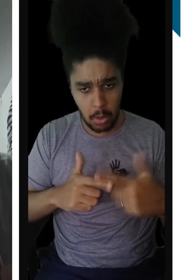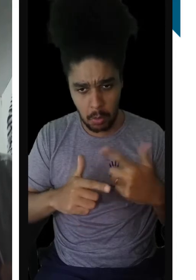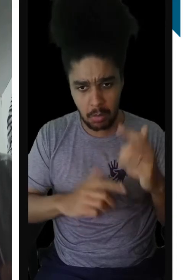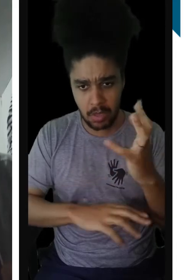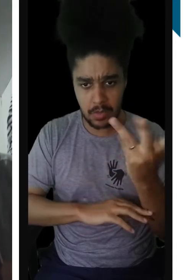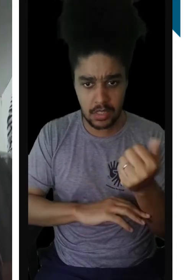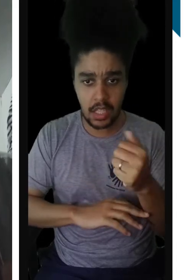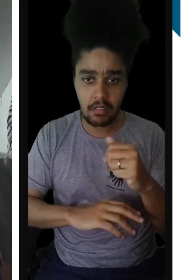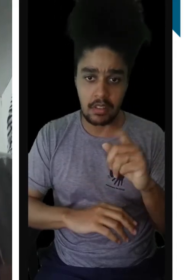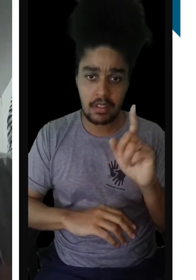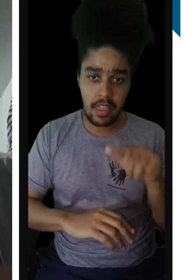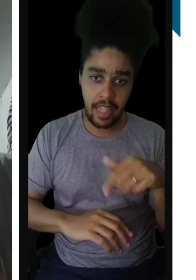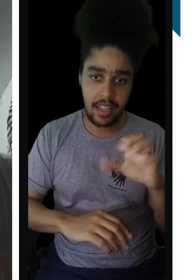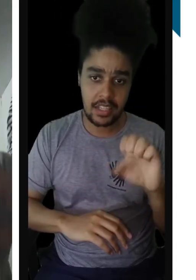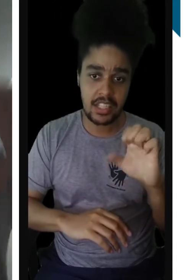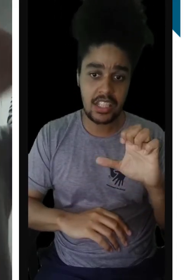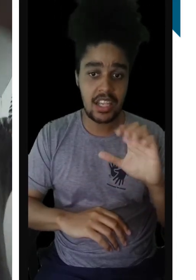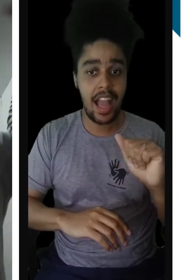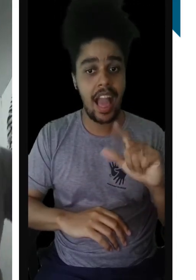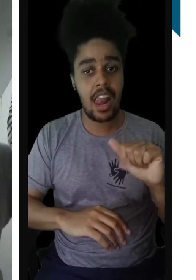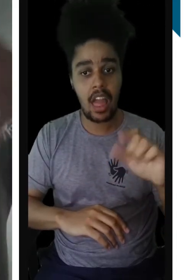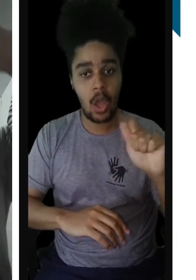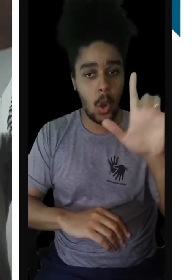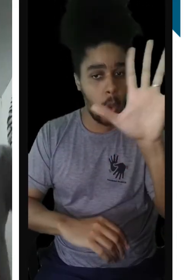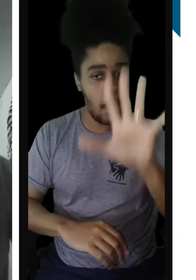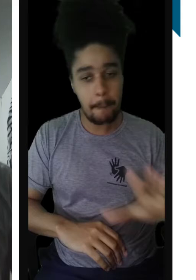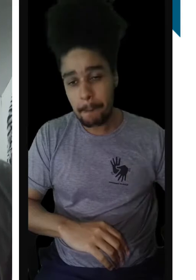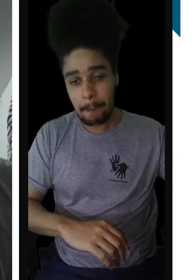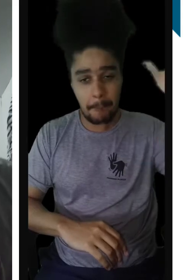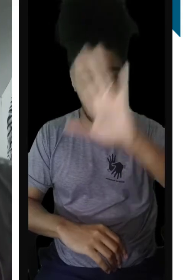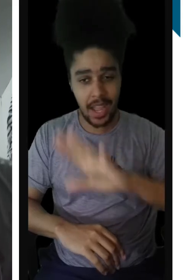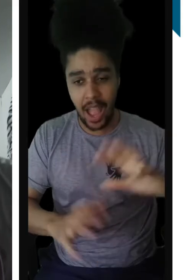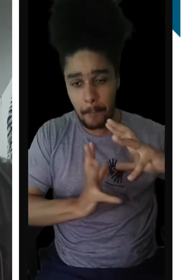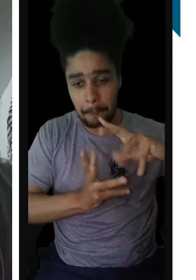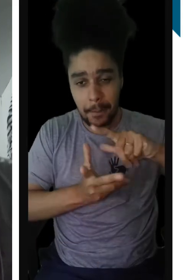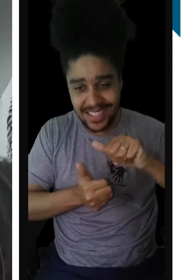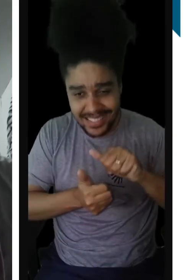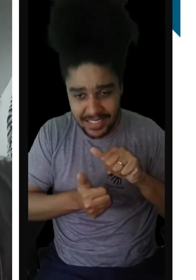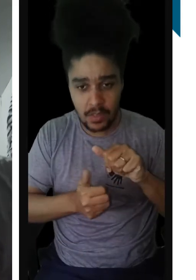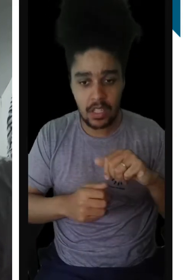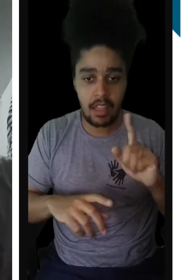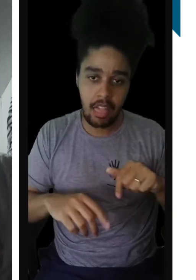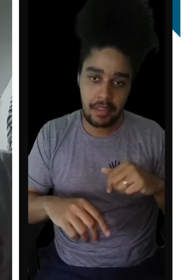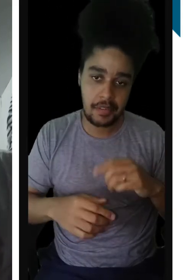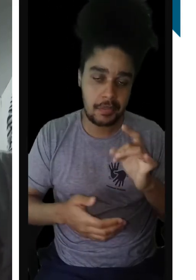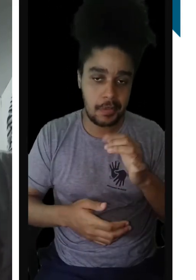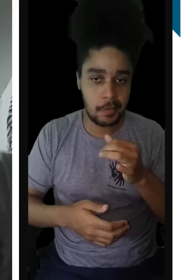problemas ambientais que vão estar numa escala global, numa escala planetária, como é o clássico